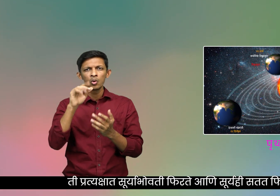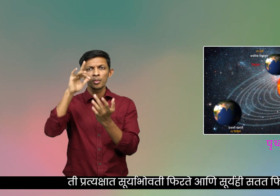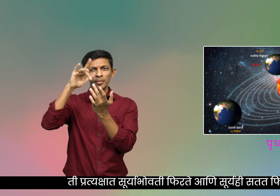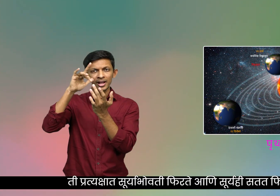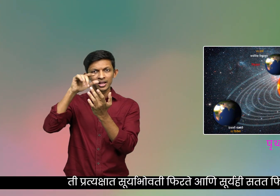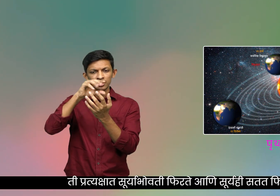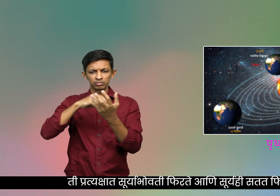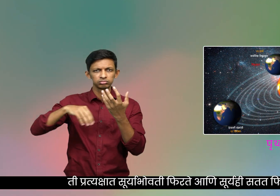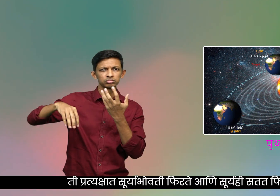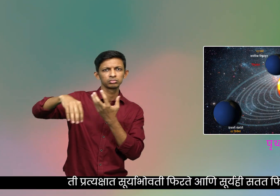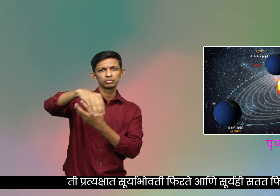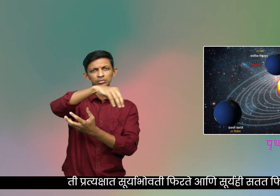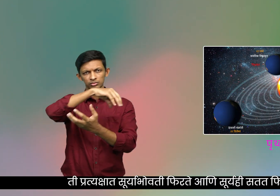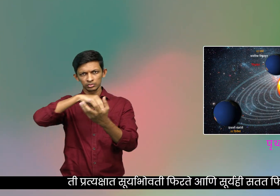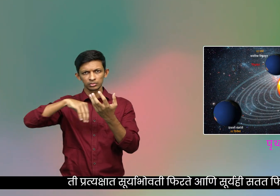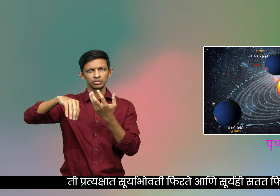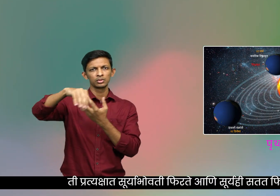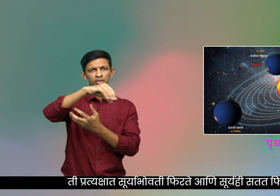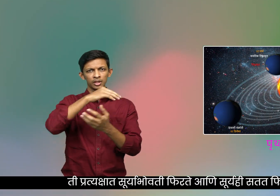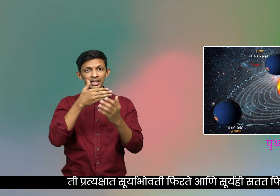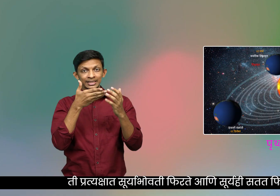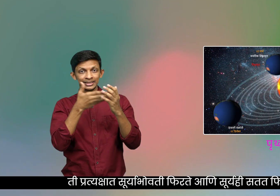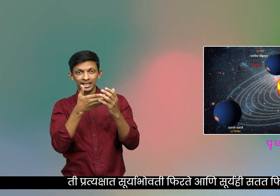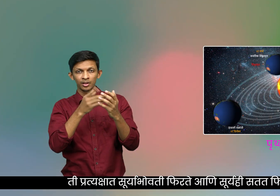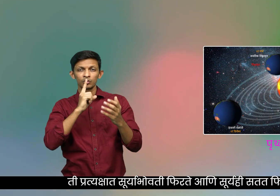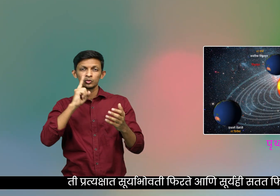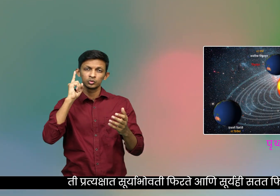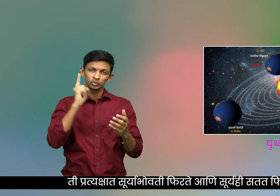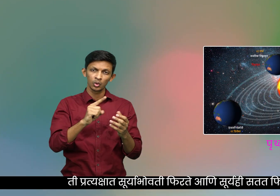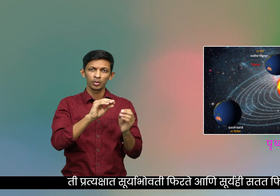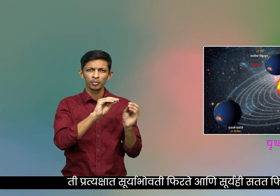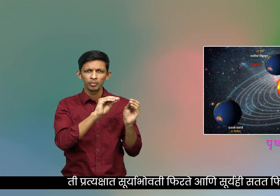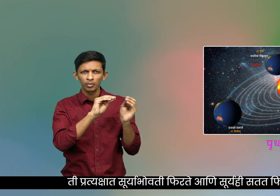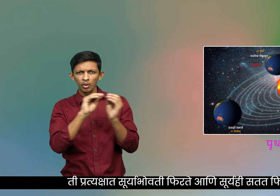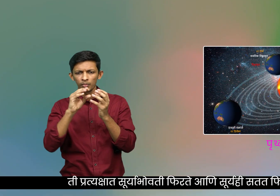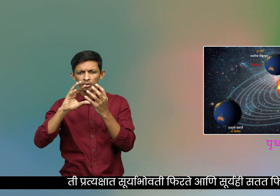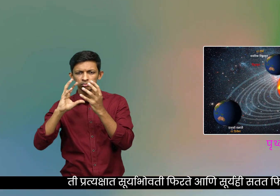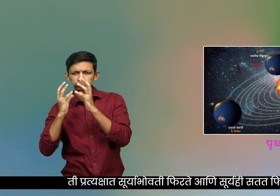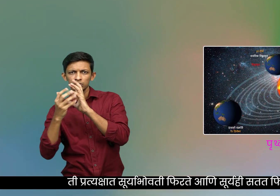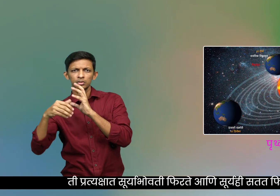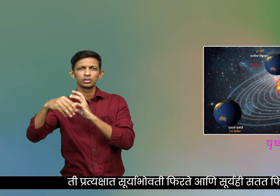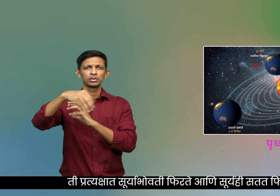ती प्रत्यक्षात सूर्याभोवती फिरते आणि सूर्यही सतत फिरत असतो